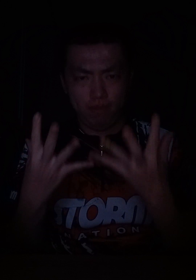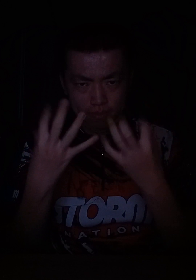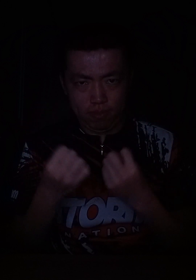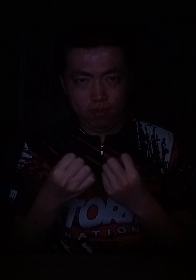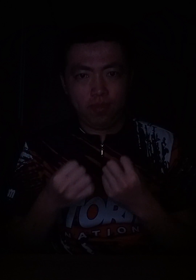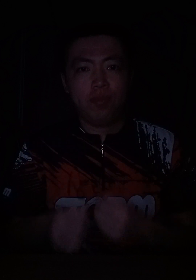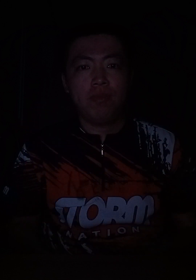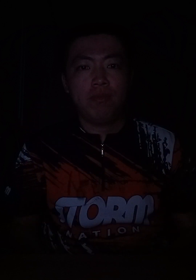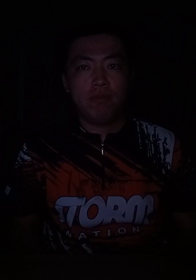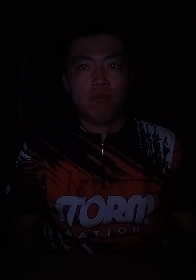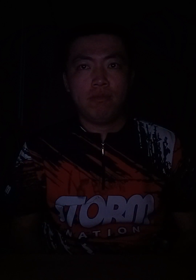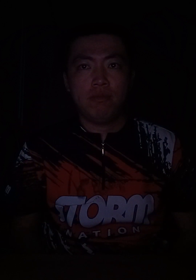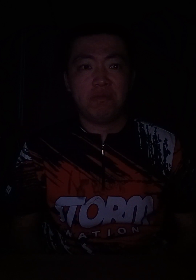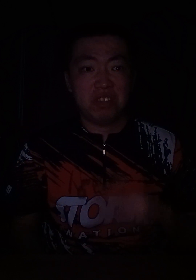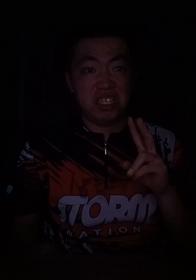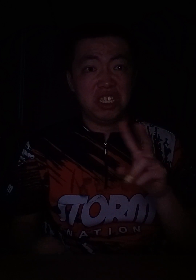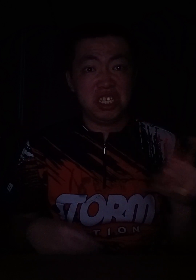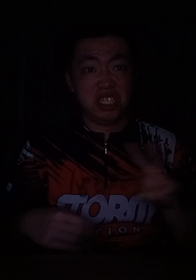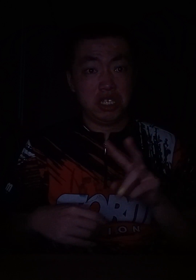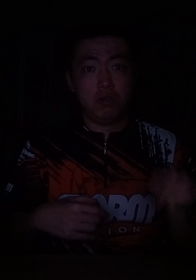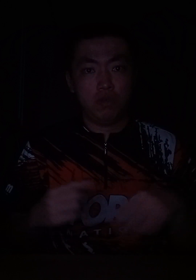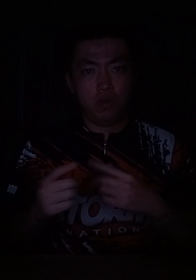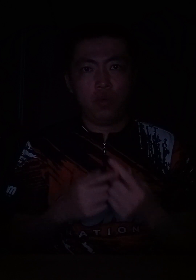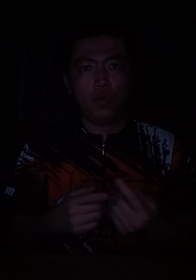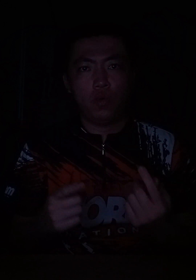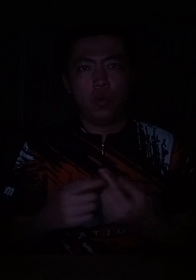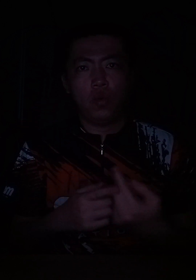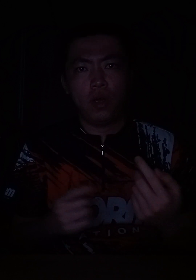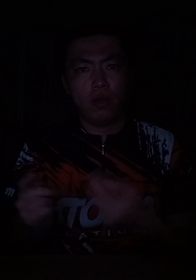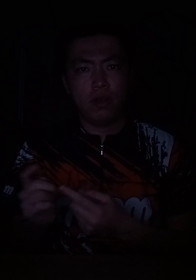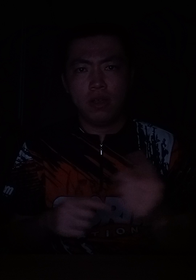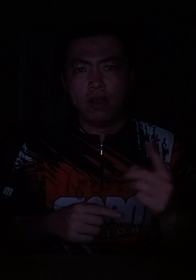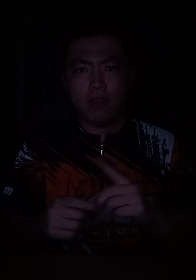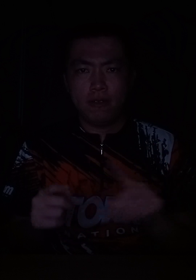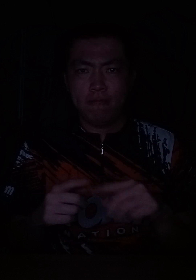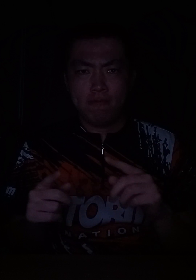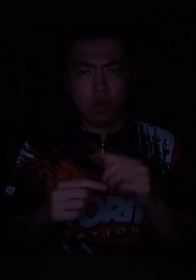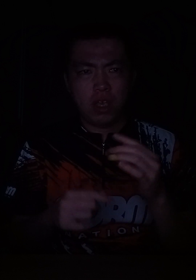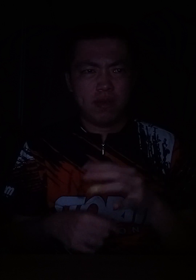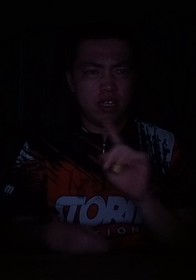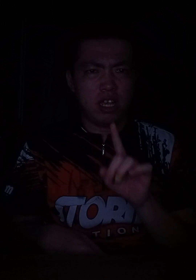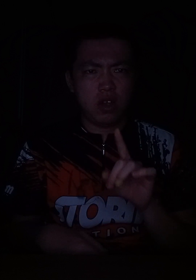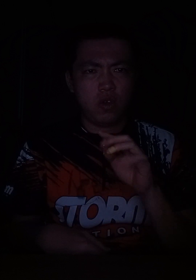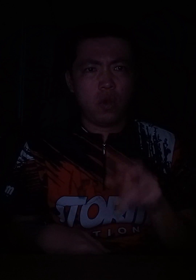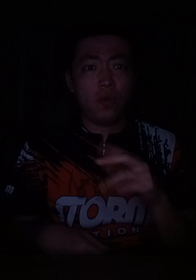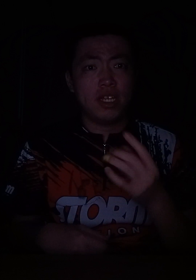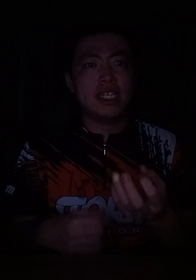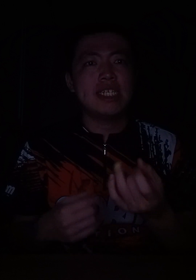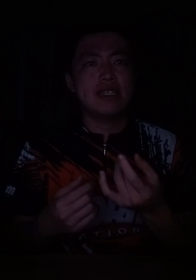많습니다. 2인이 해야 될 일을 왜 한 명이 보내도 되게끔 만드냐 이거죠. 저희들이